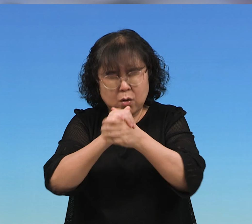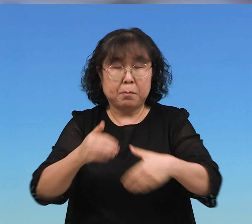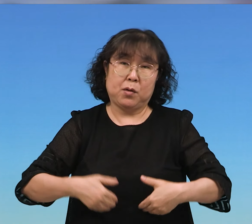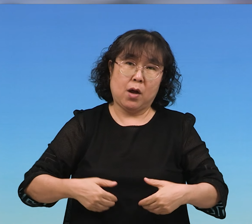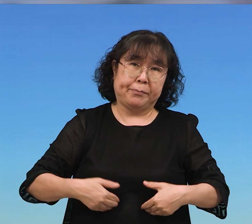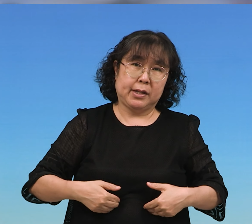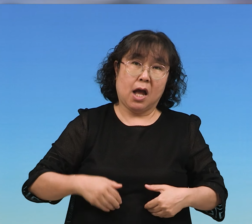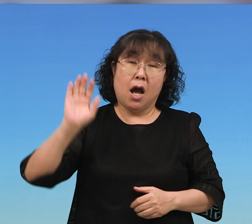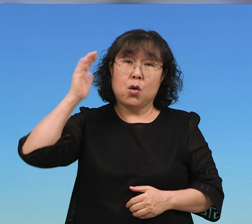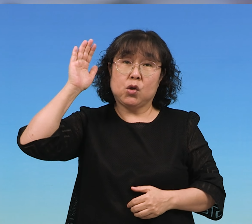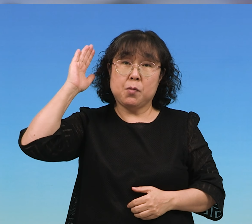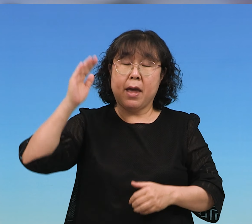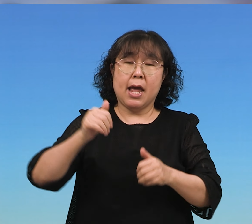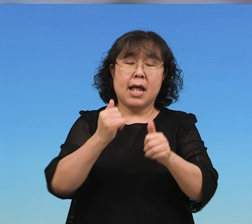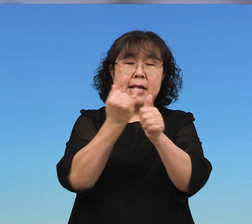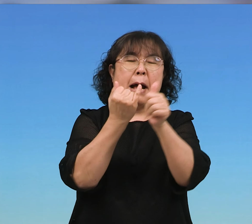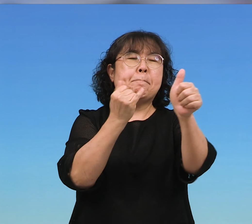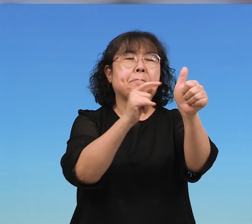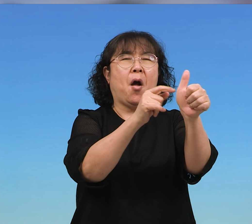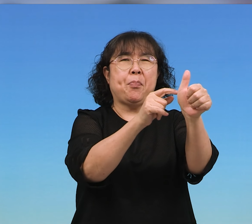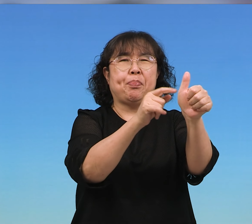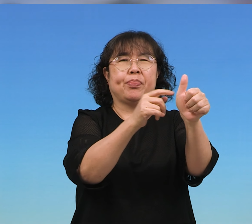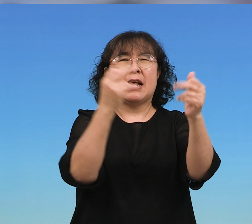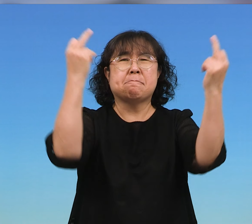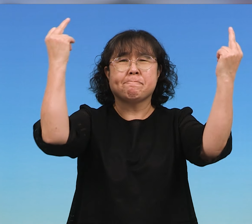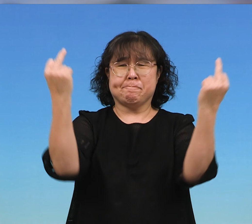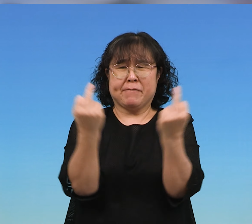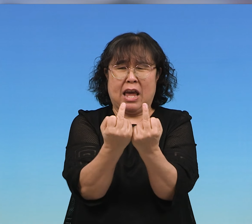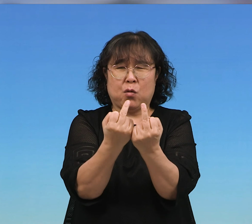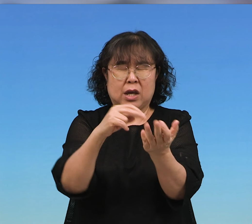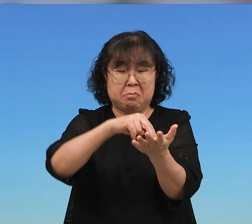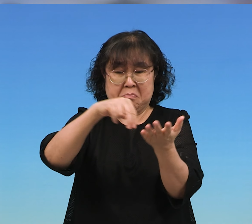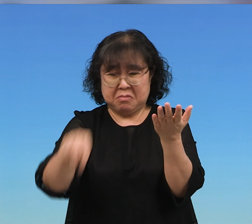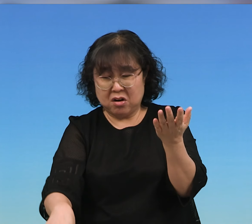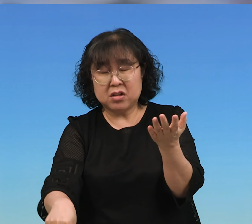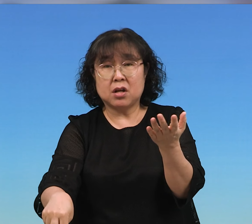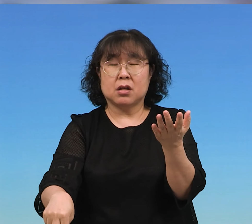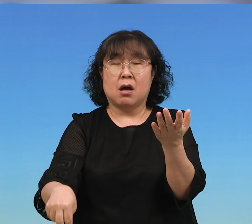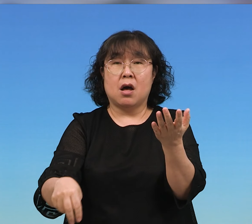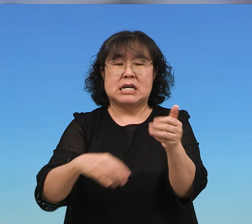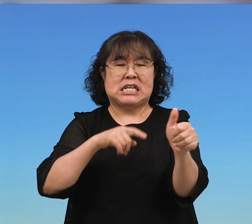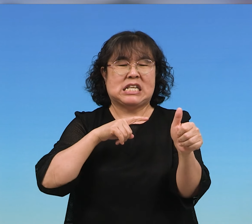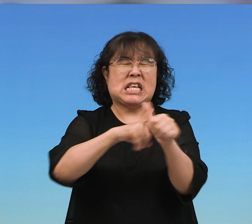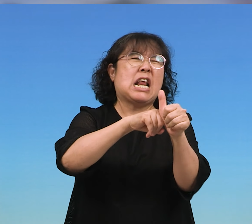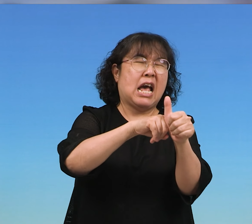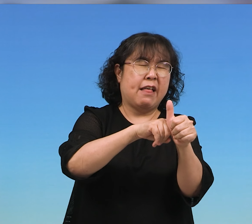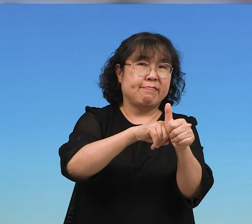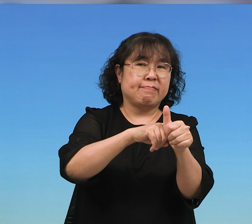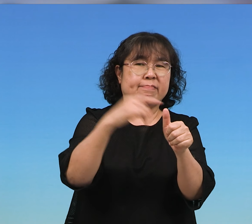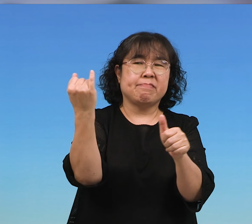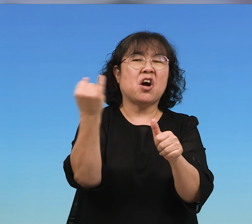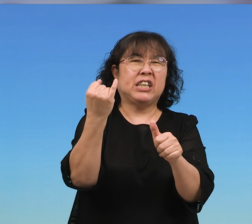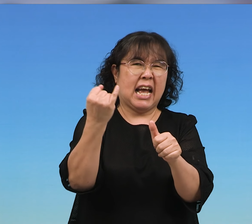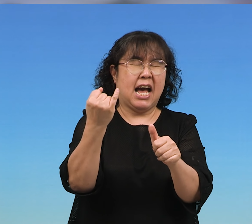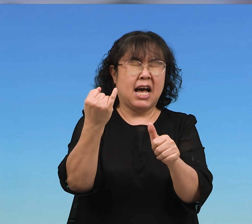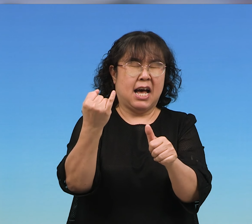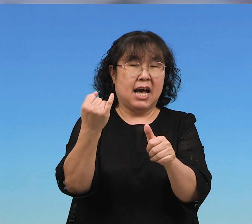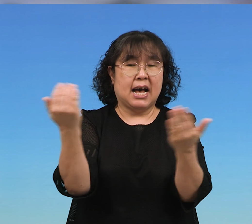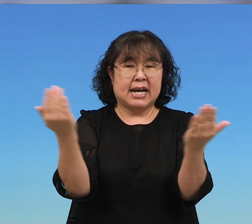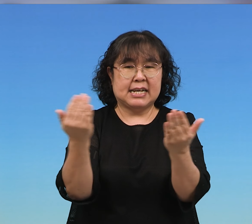혐의로 무기징역을 받은 여성이 있지 않았습니까? 저는요, 그 기사를 보면서 야, 인간이